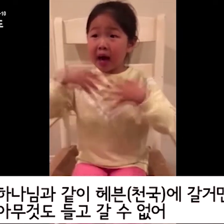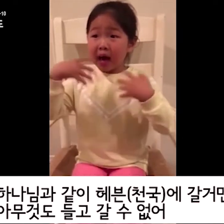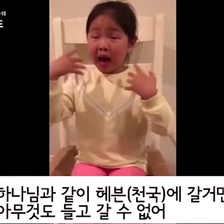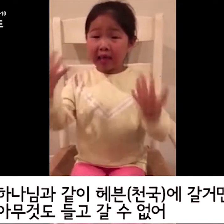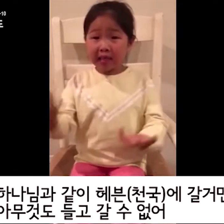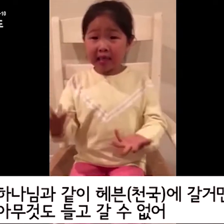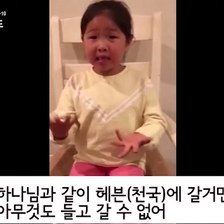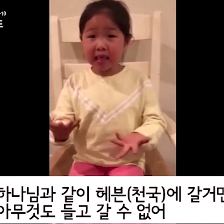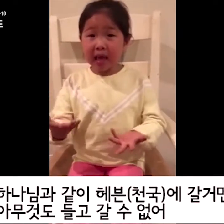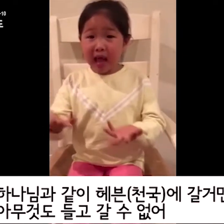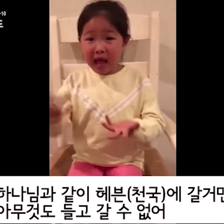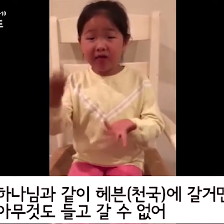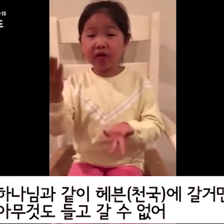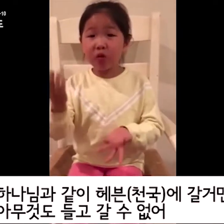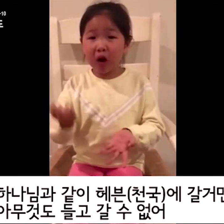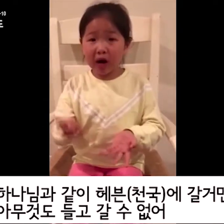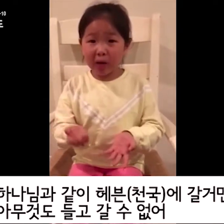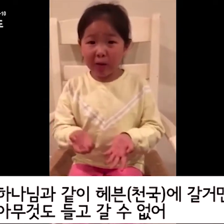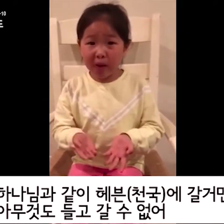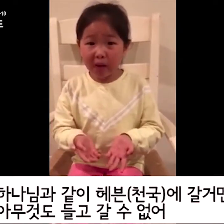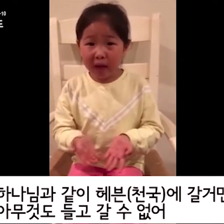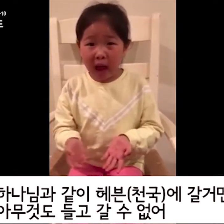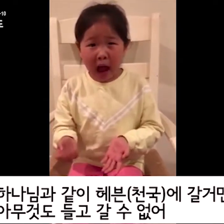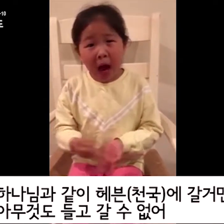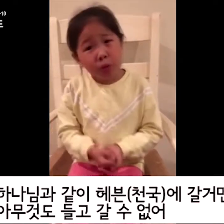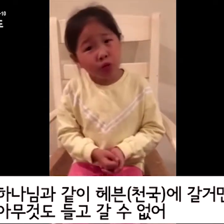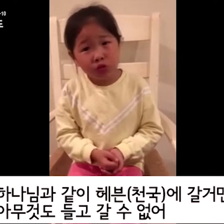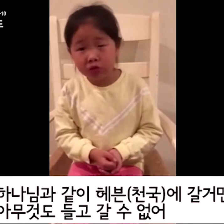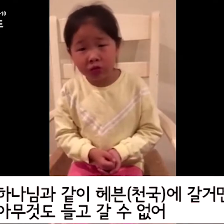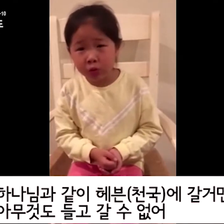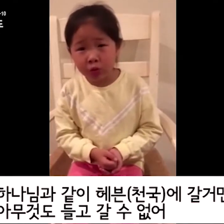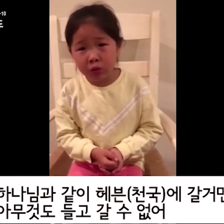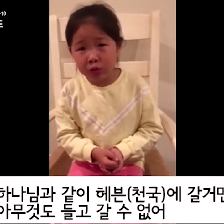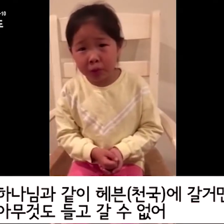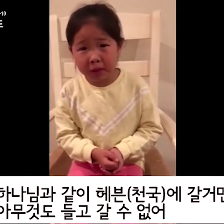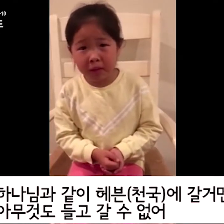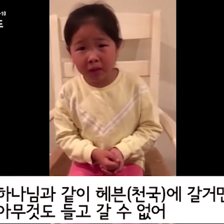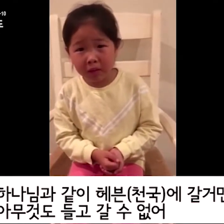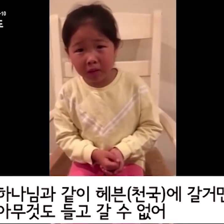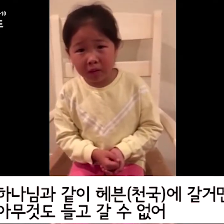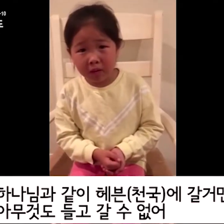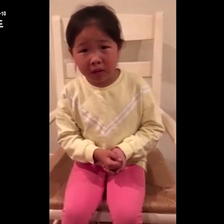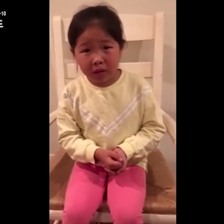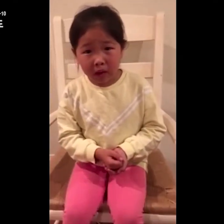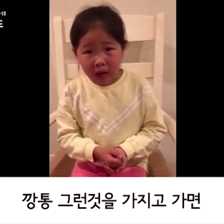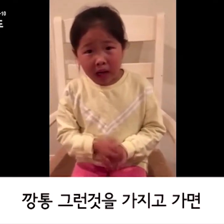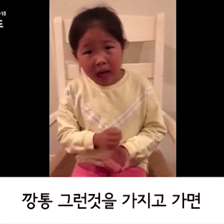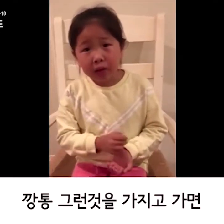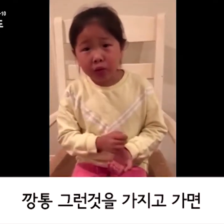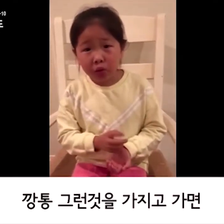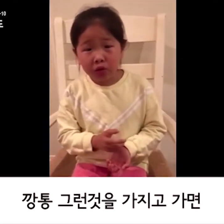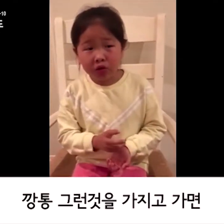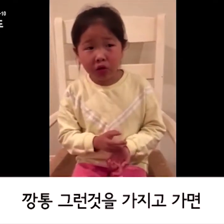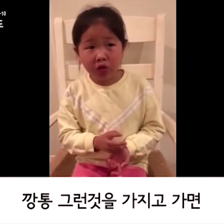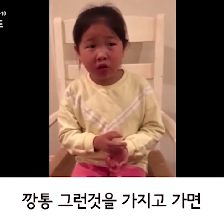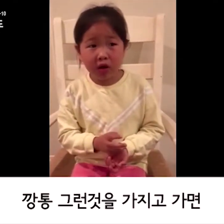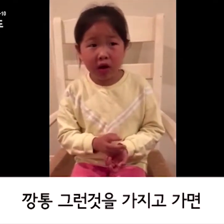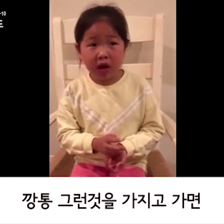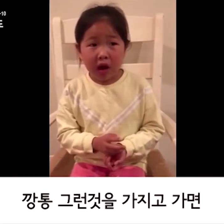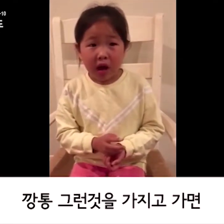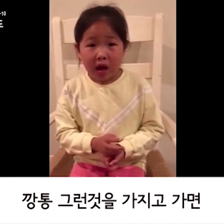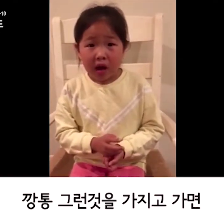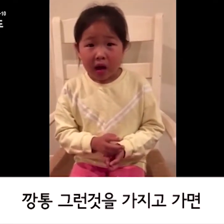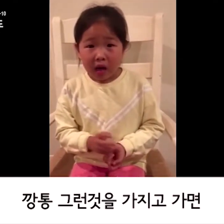하나님이랑 같이 헤이븐로 갈 거면 아무것도 들고 갈 수 없어. 깡통 그런